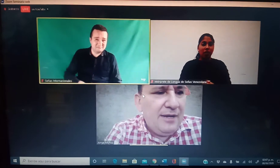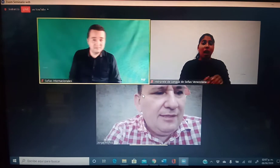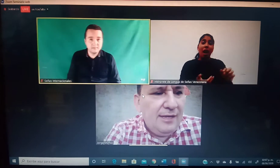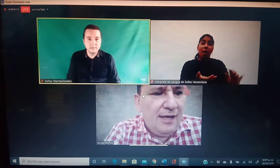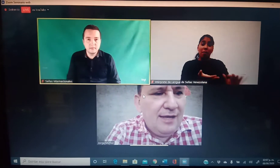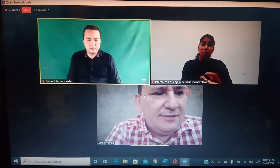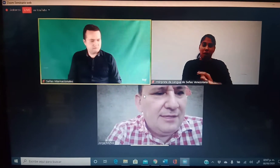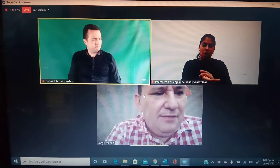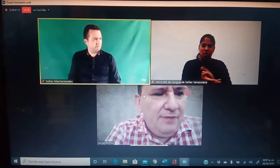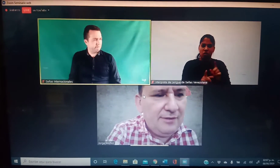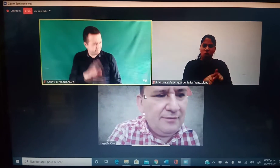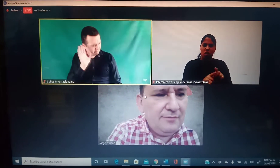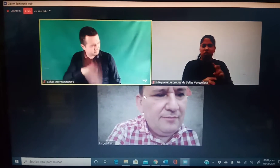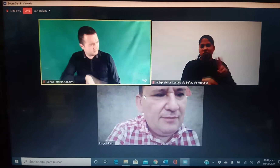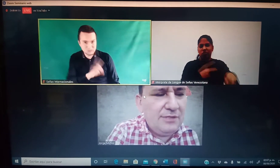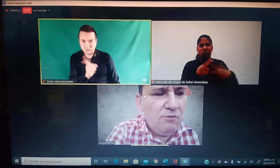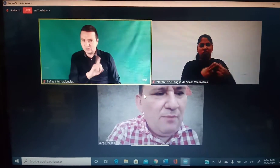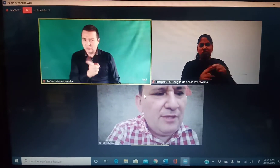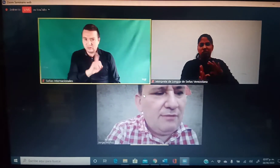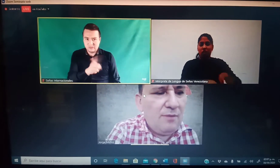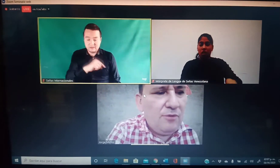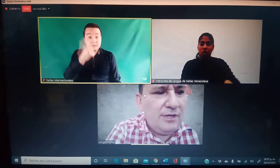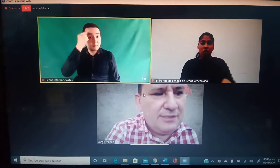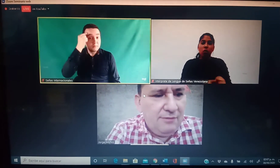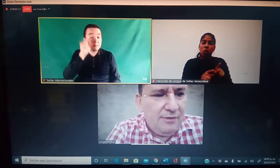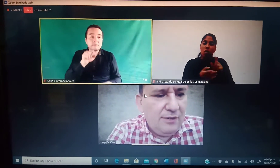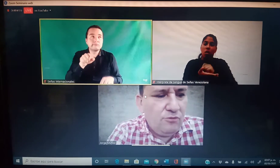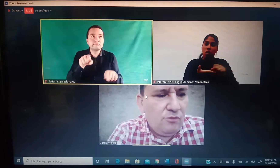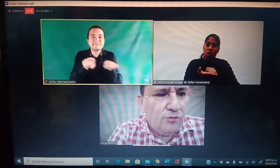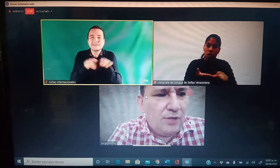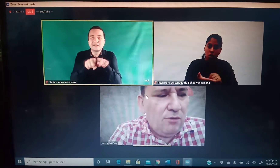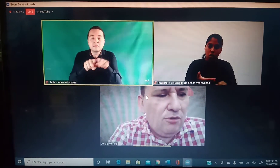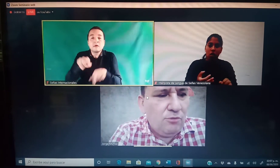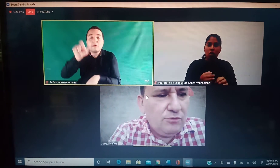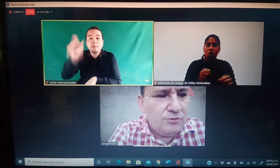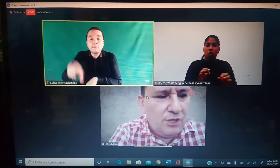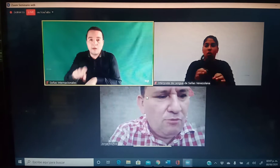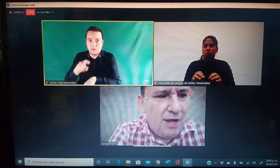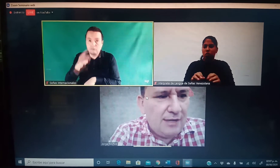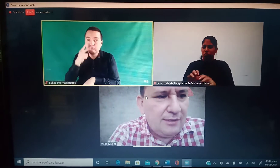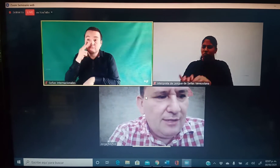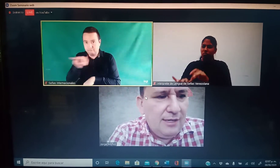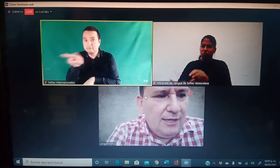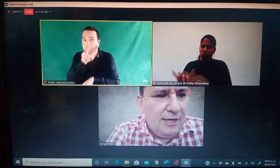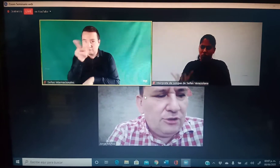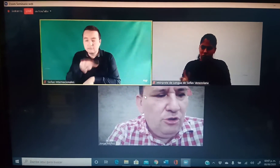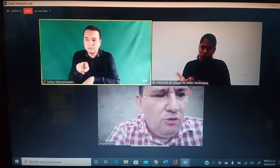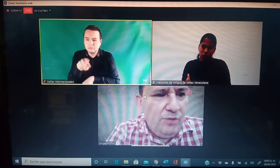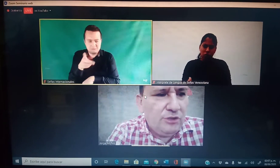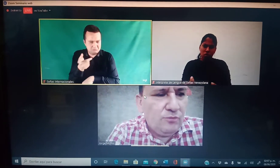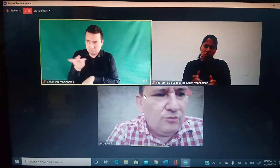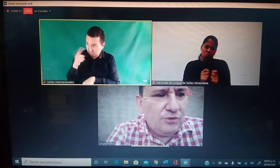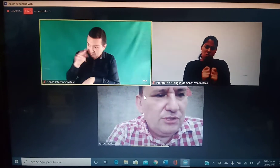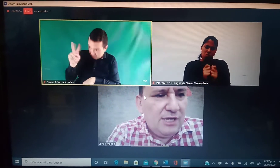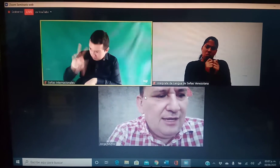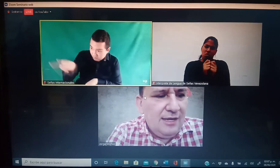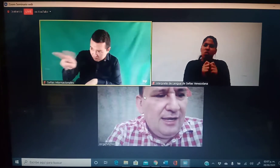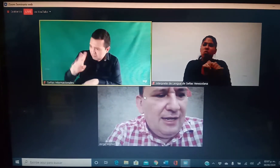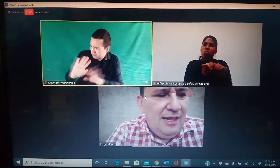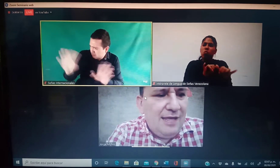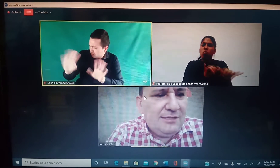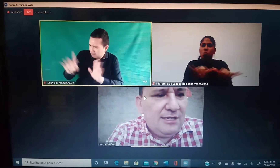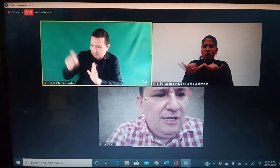aprende a escribir, si igualmente va a poder escribir en un computador o en un circular, que es lo mismo. O